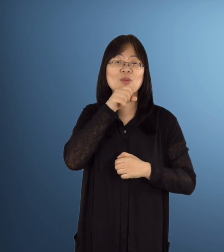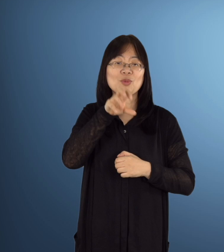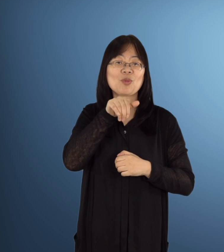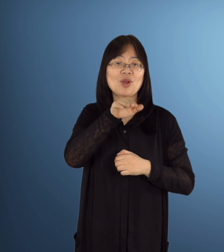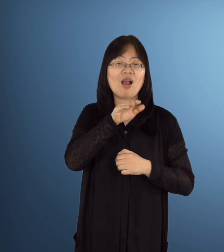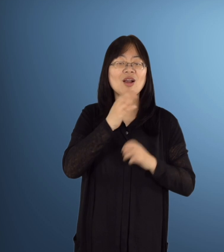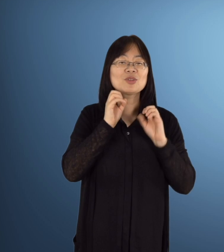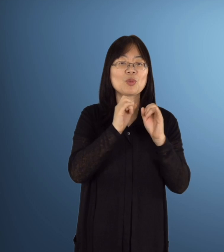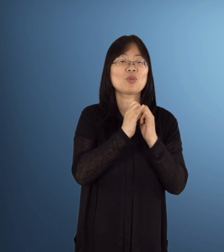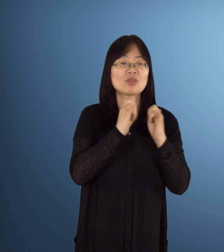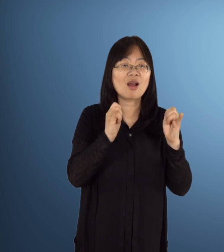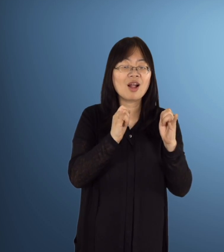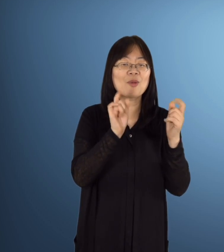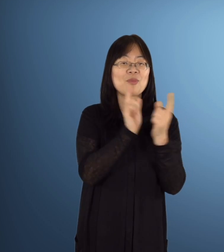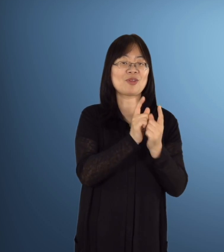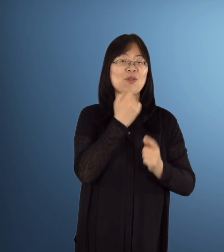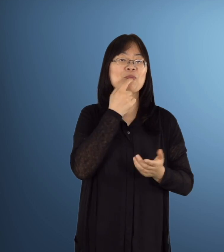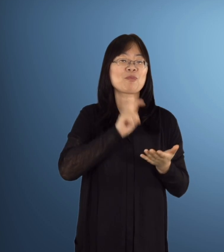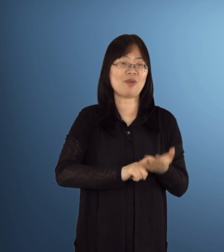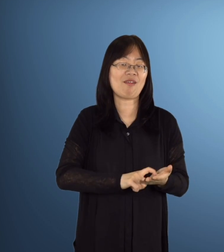가도 전도하는 사람